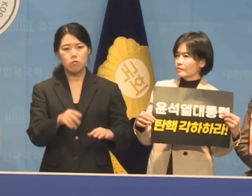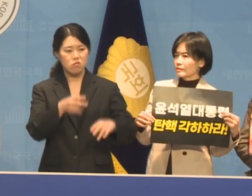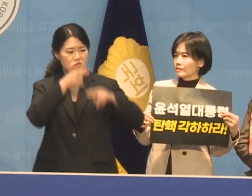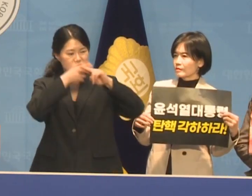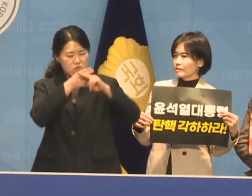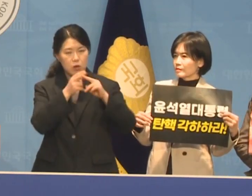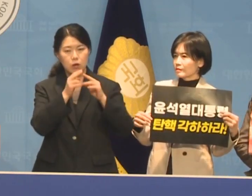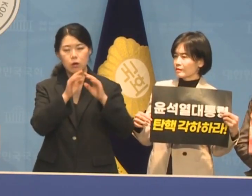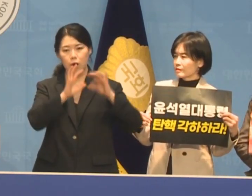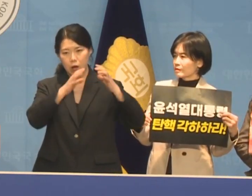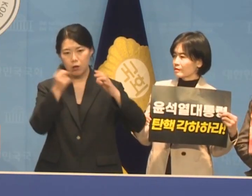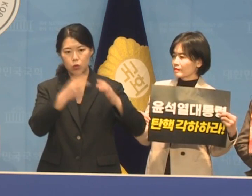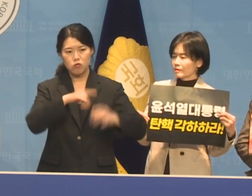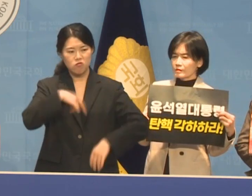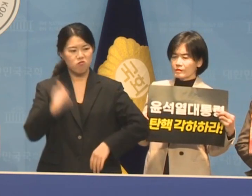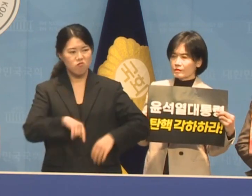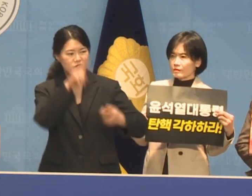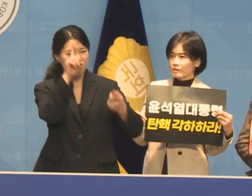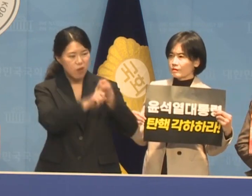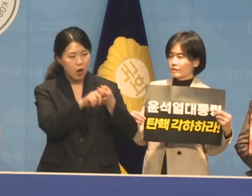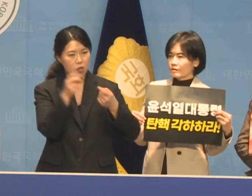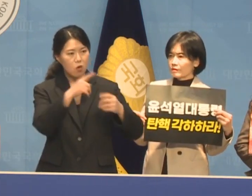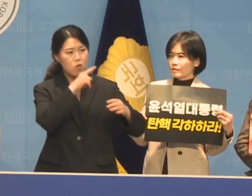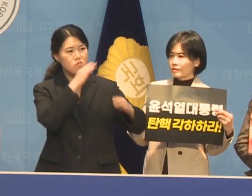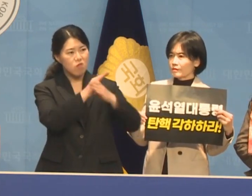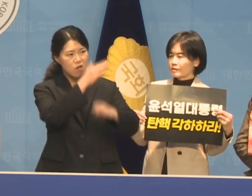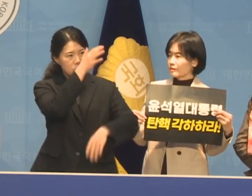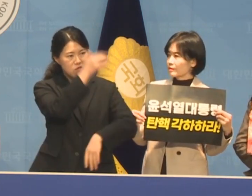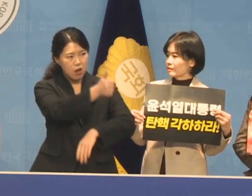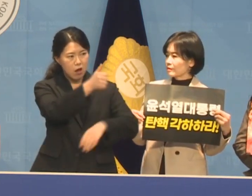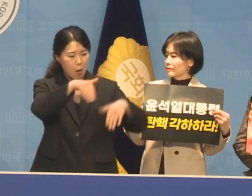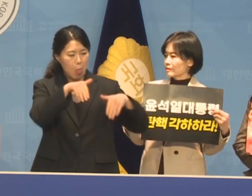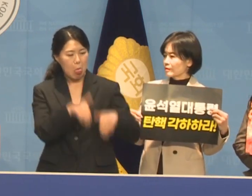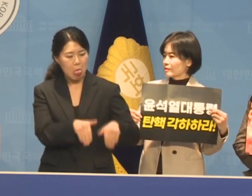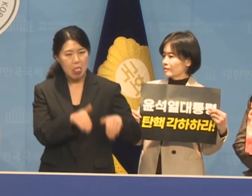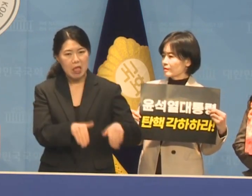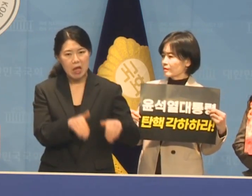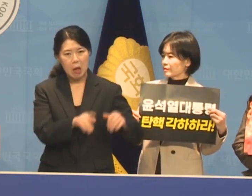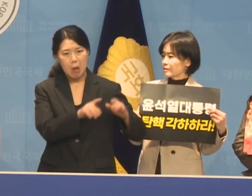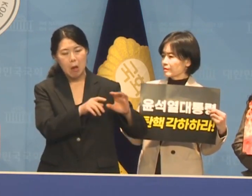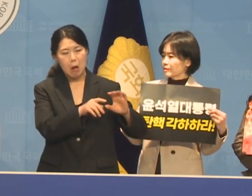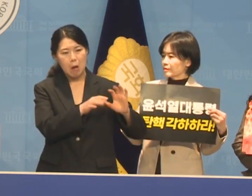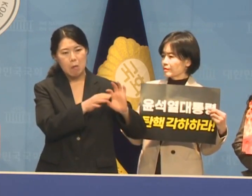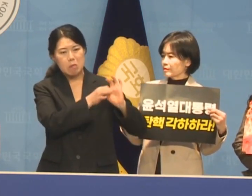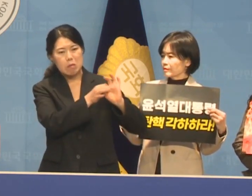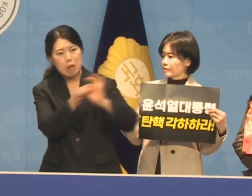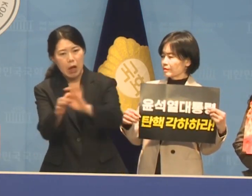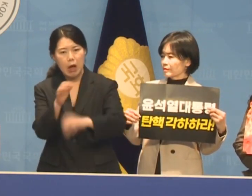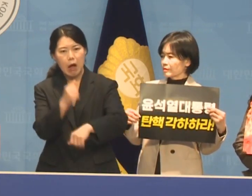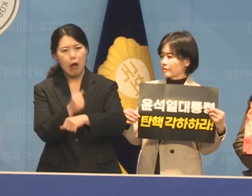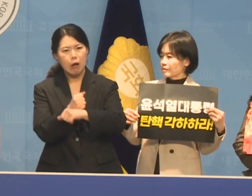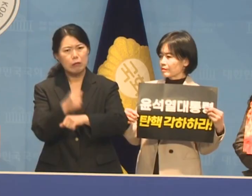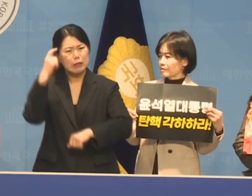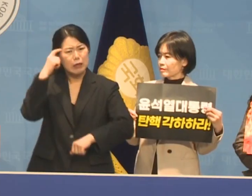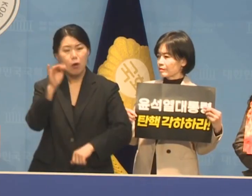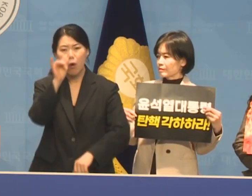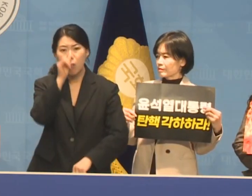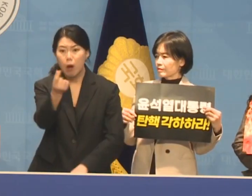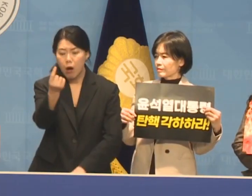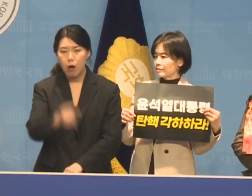독재국가 중국 공산당과 김정은 왕조 권력의 하수인으로 끌고 가고 있다는 생각은 드시지